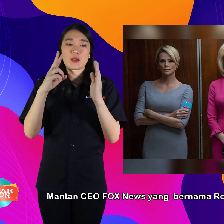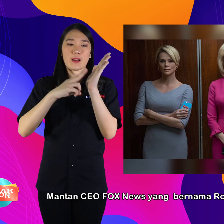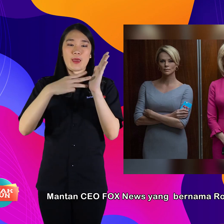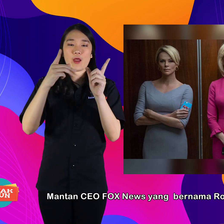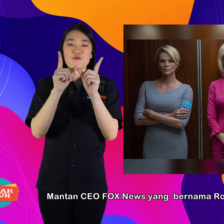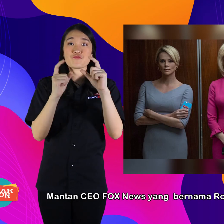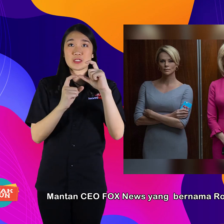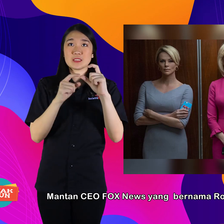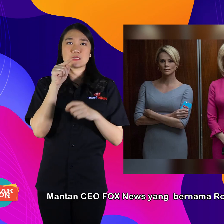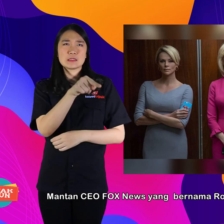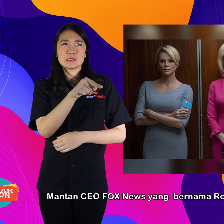Ailes.